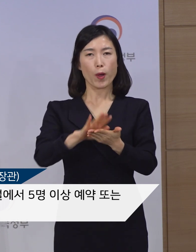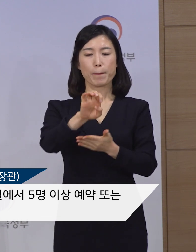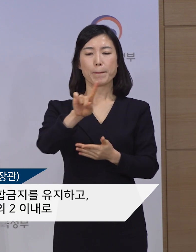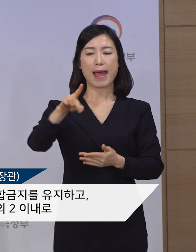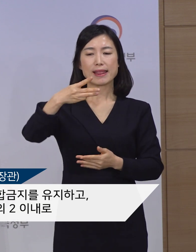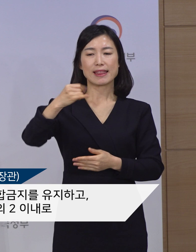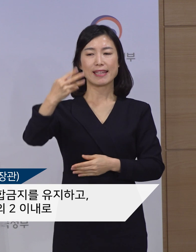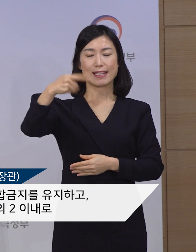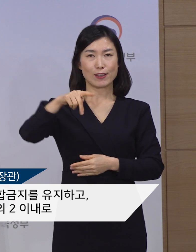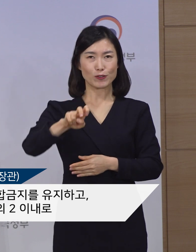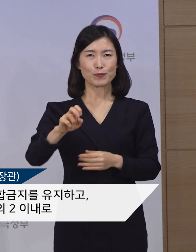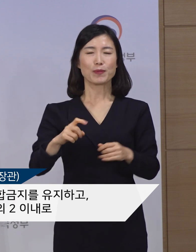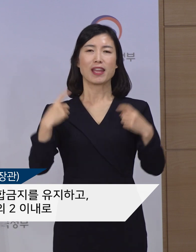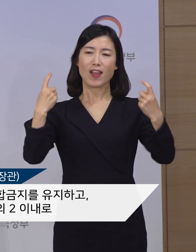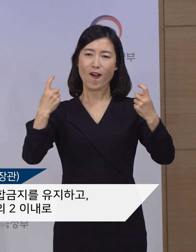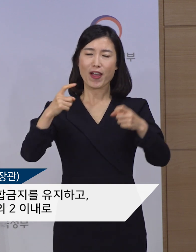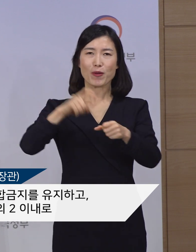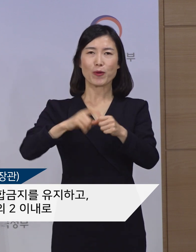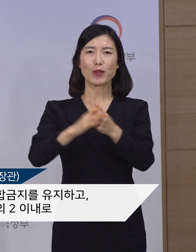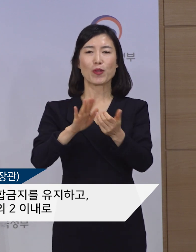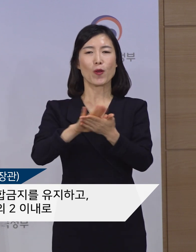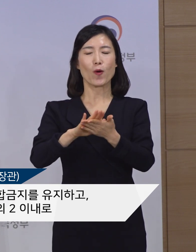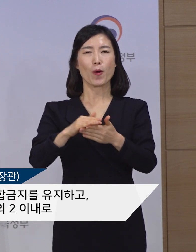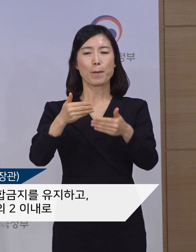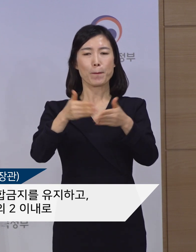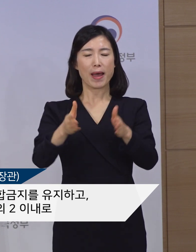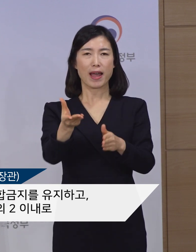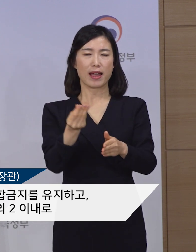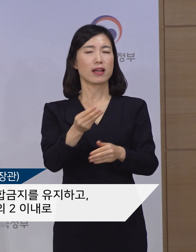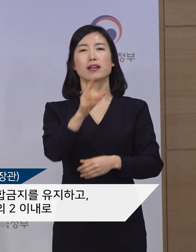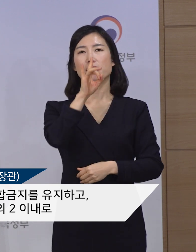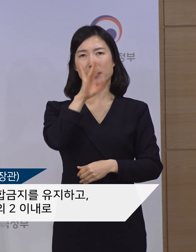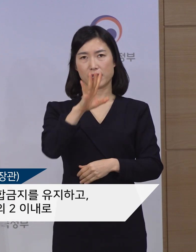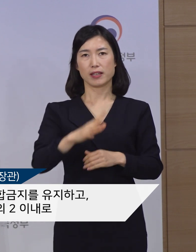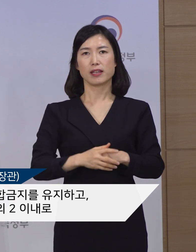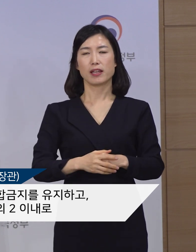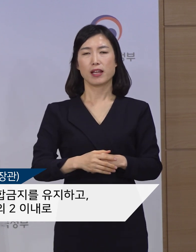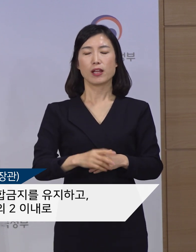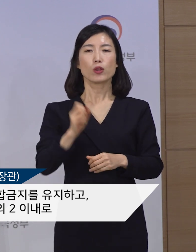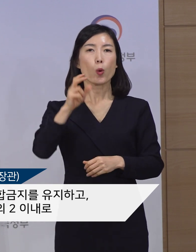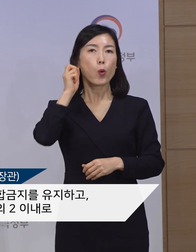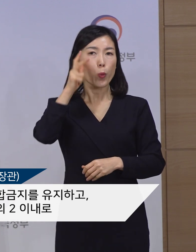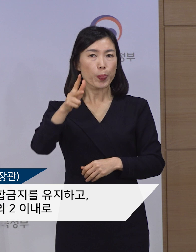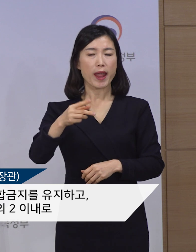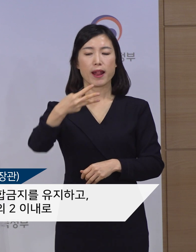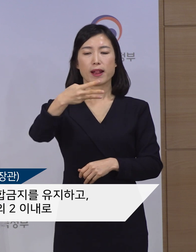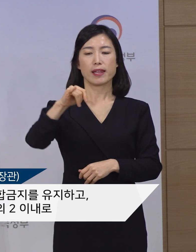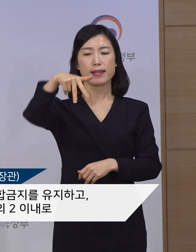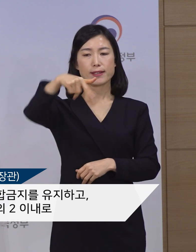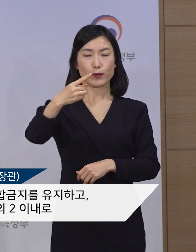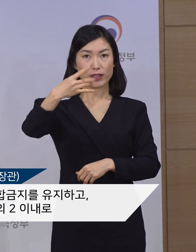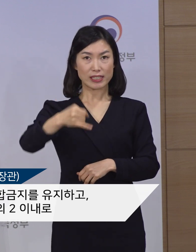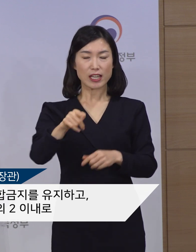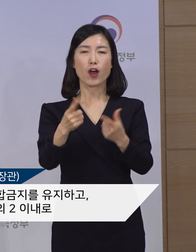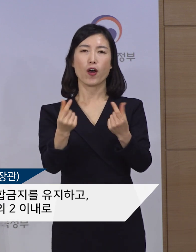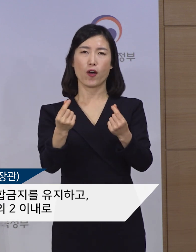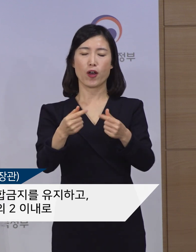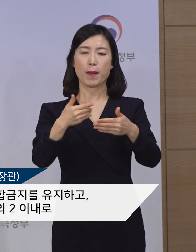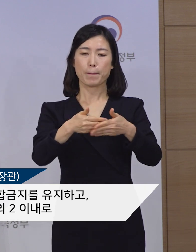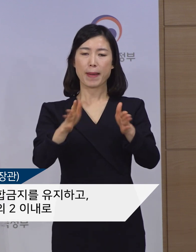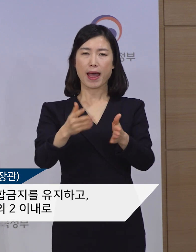금지합니다. 파티와 여행 등을 제한하기 위해 파티룸은 집합금지를 유지하고 호텔, 리조트